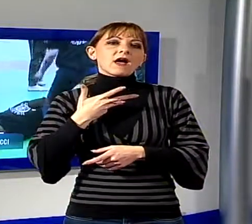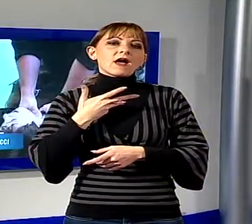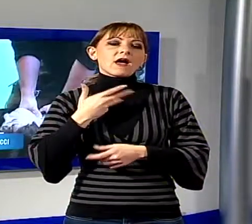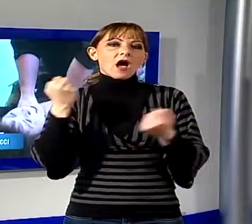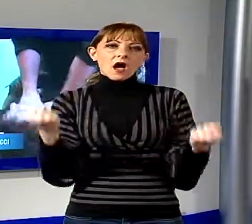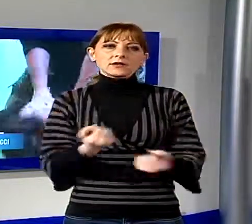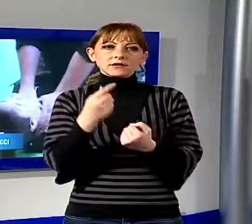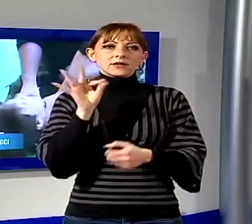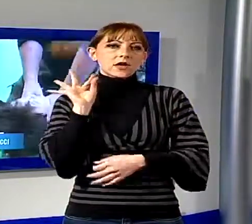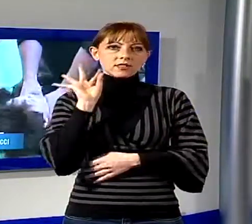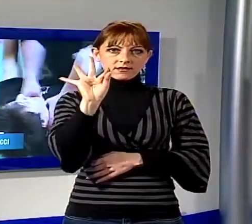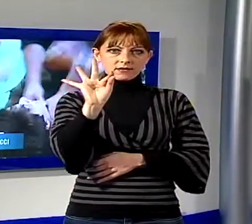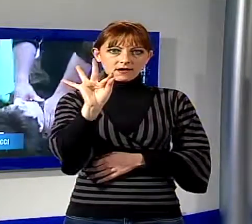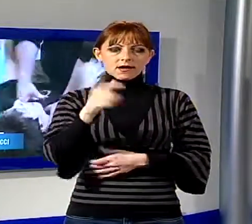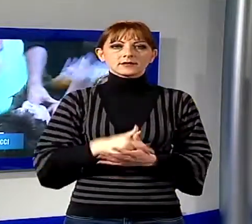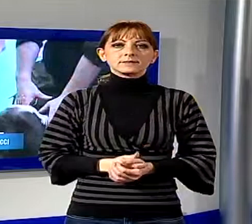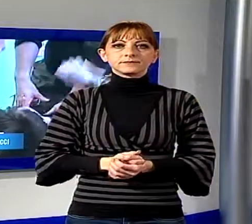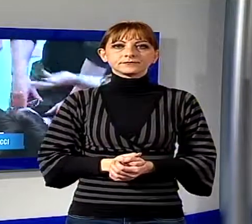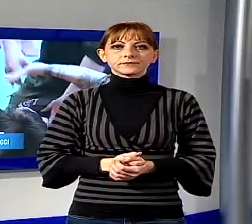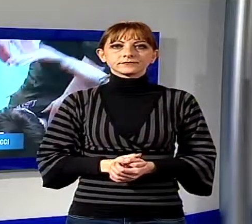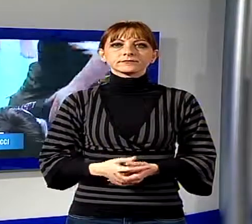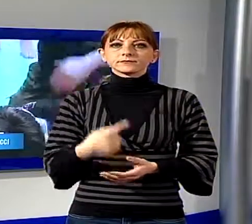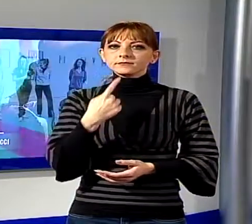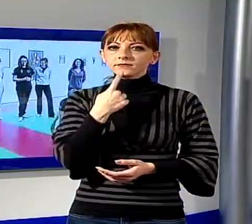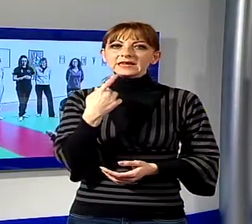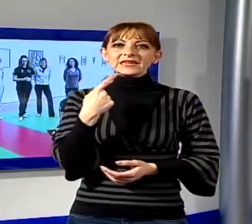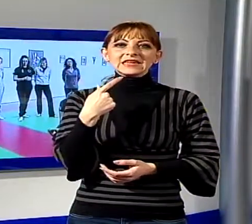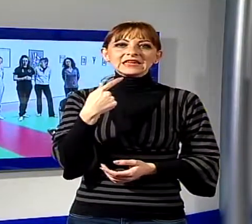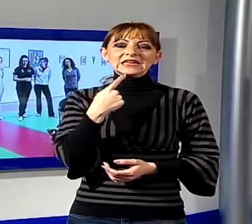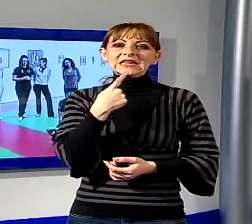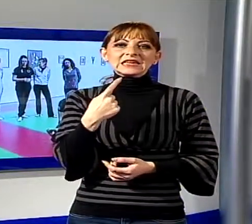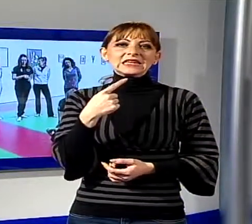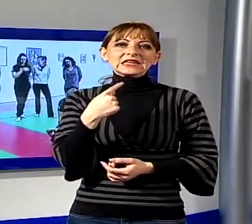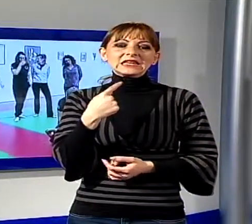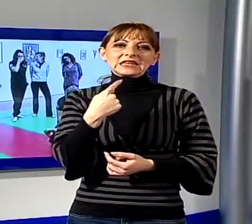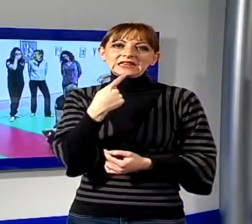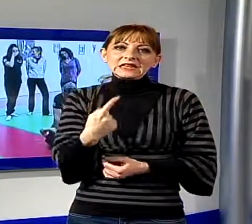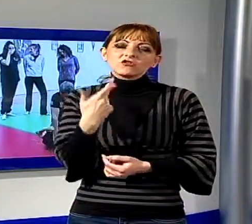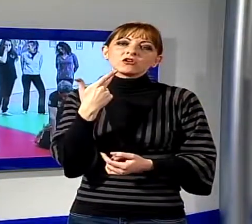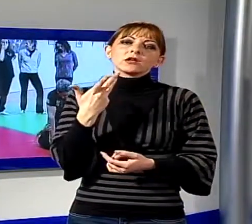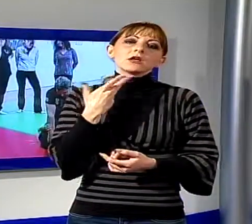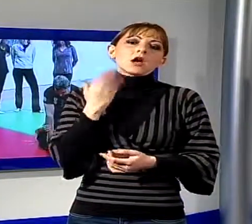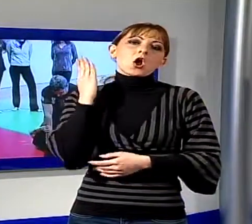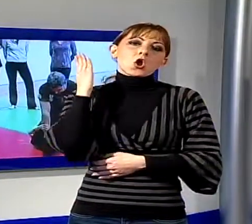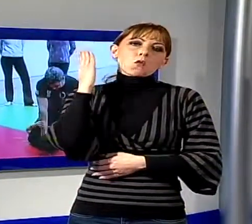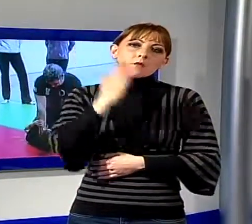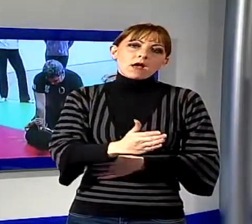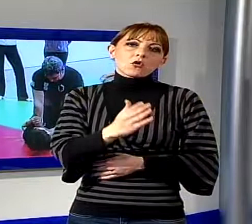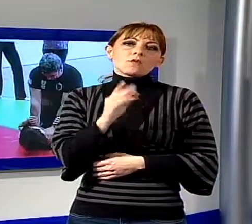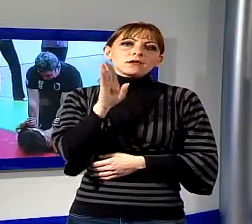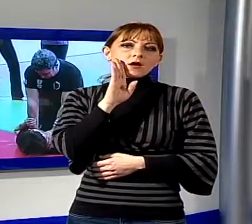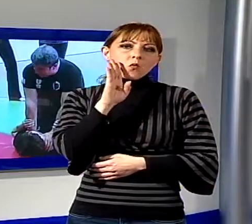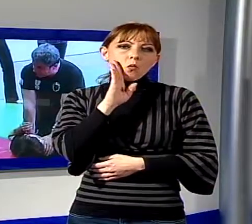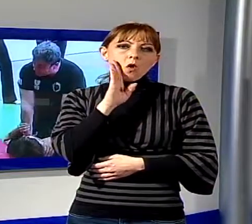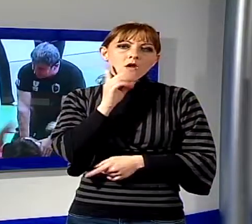più forti di lui? È un modo originale per ricordare e onorare la festa delle donne e quello scelto dal Judo Club di Fornaci